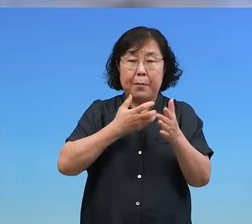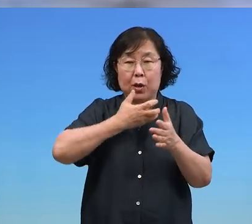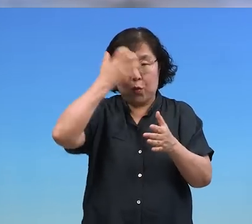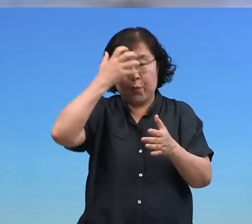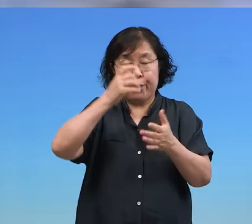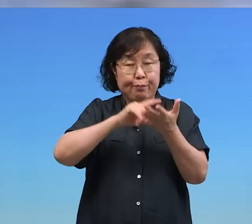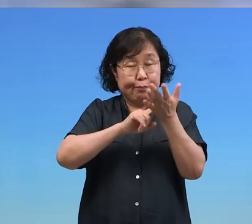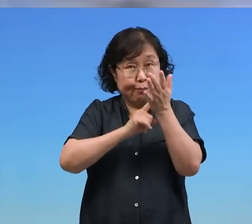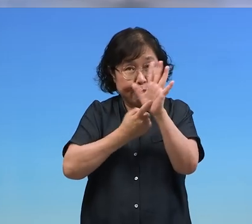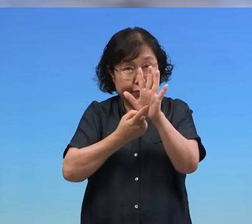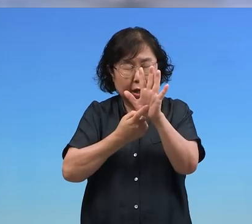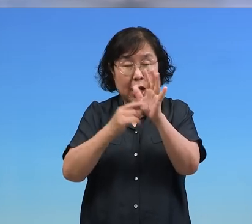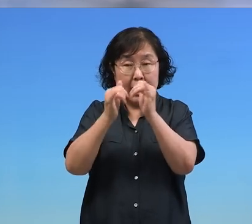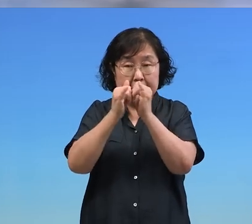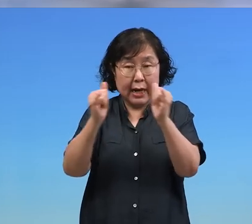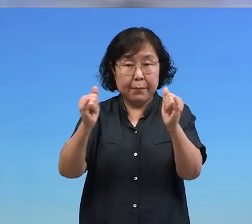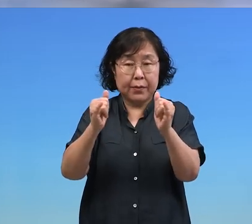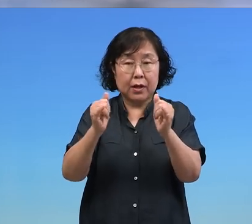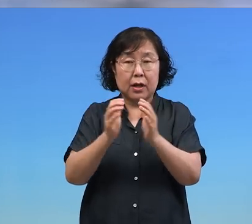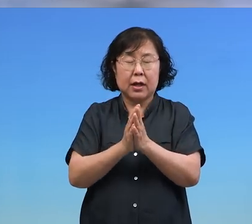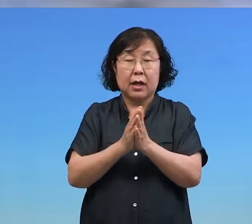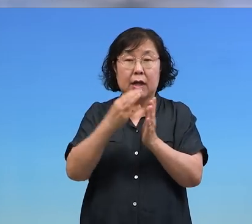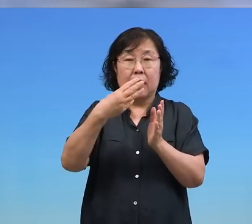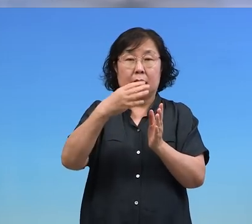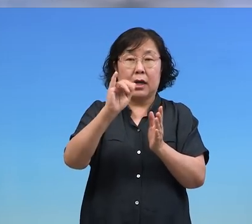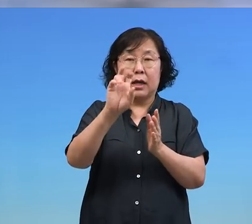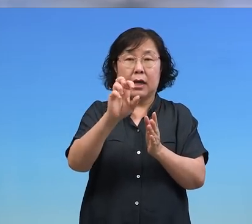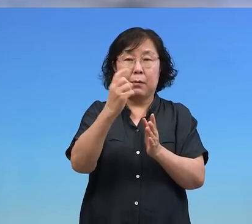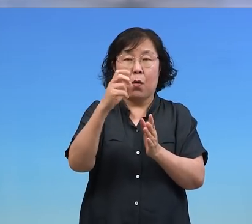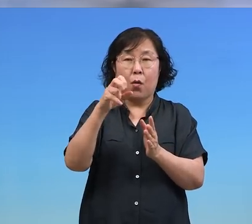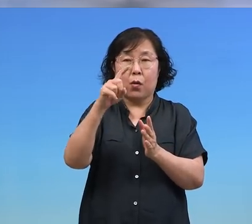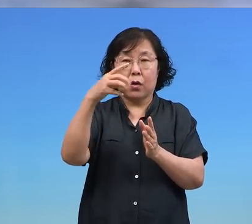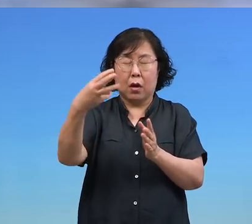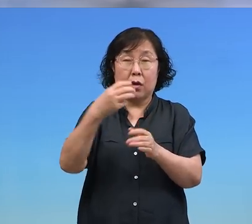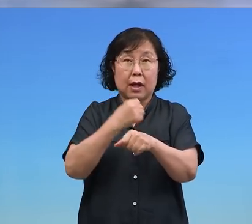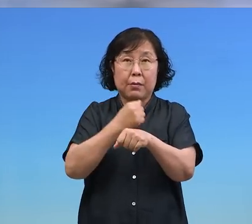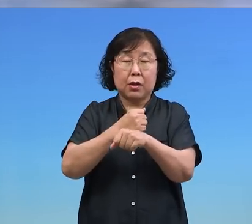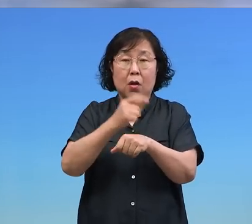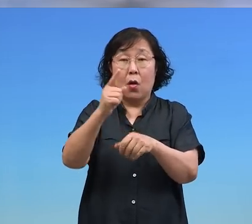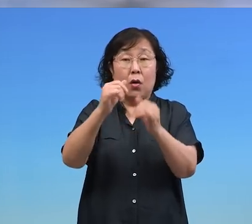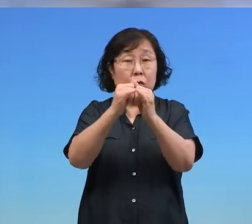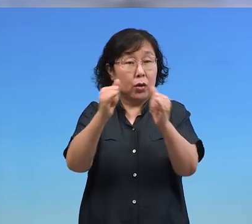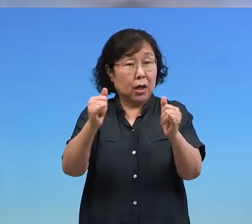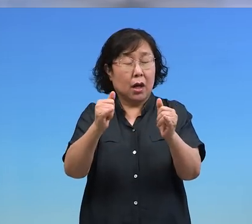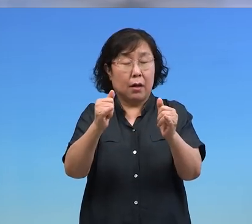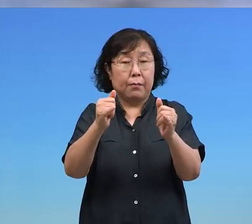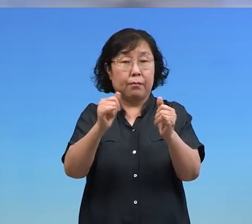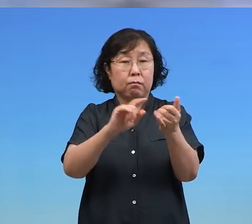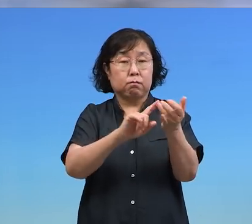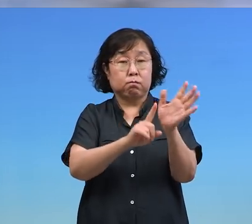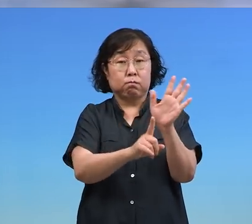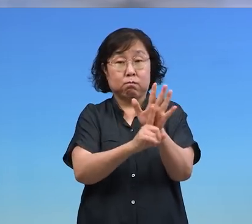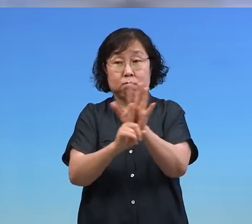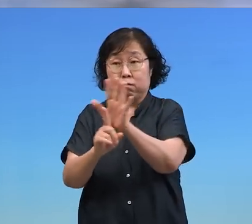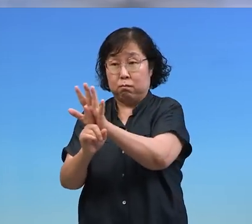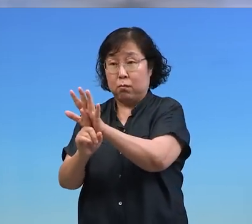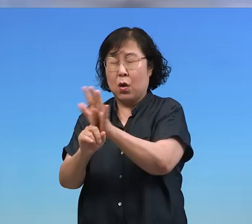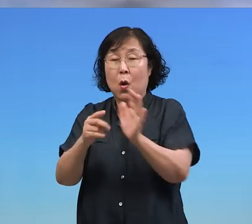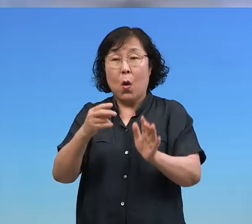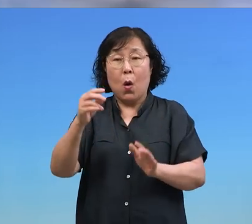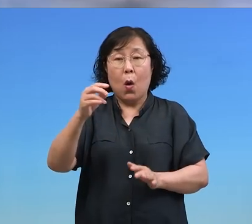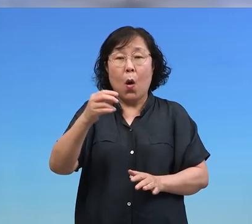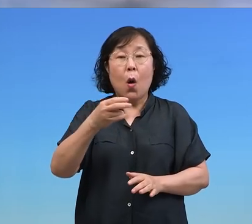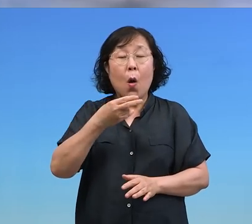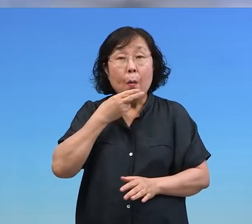꿈을 이렇게 표현했습니다 사람들이 리모컨을 돌리면서 저 사람은 나오지 않는 곳이 없네 라고 할